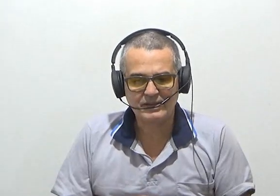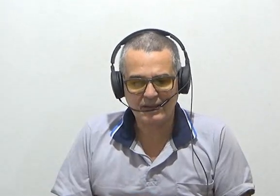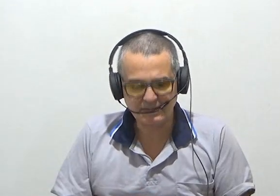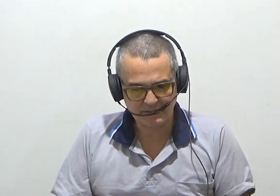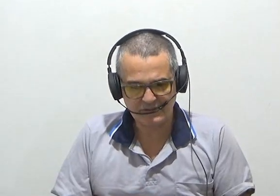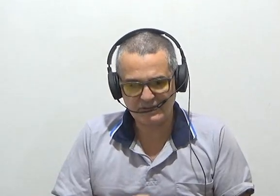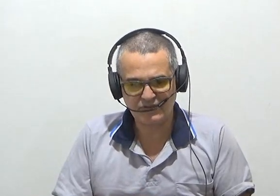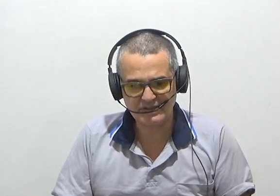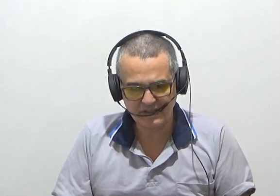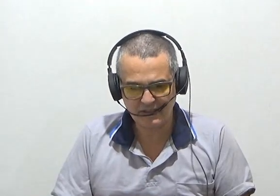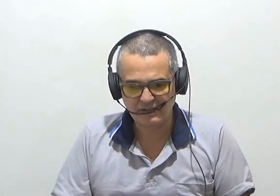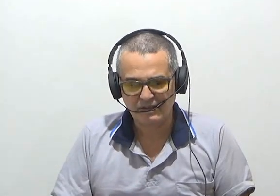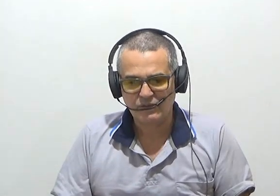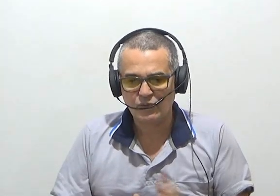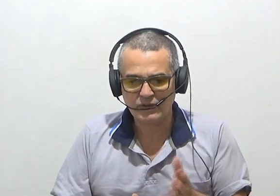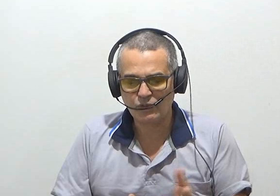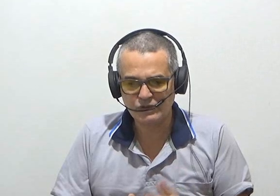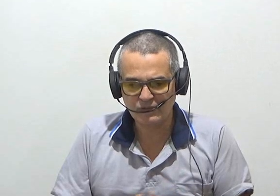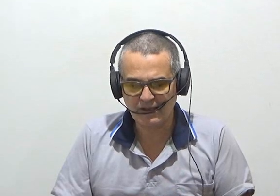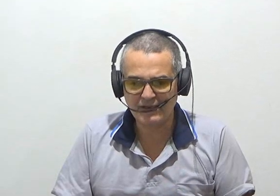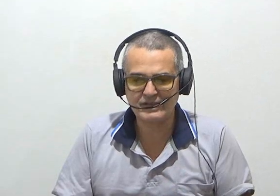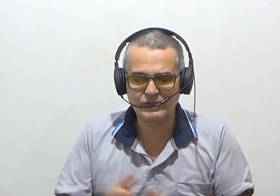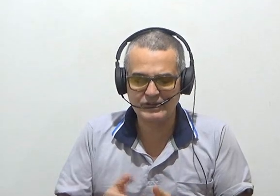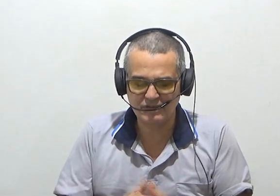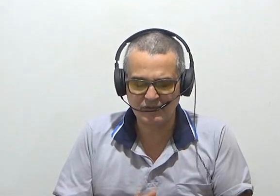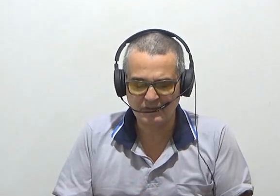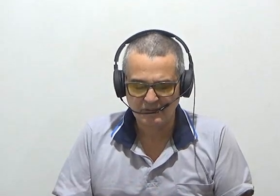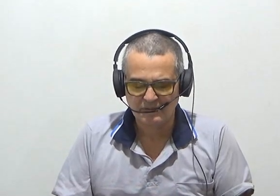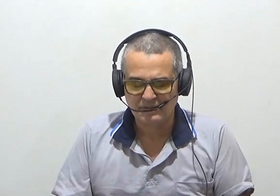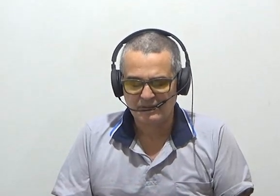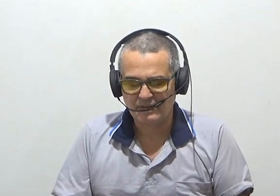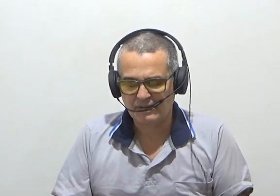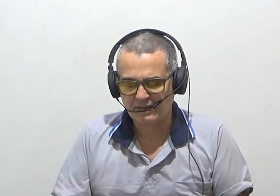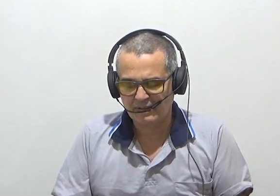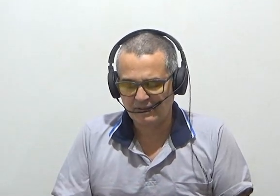Não adianta você fazer, como em alguns lugares, inclusive